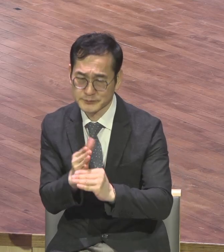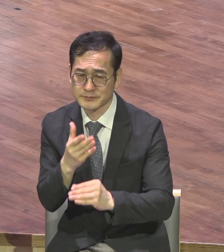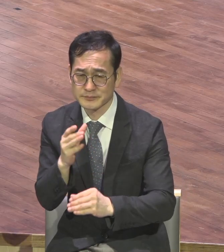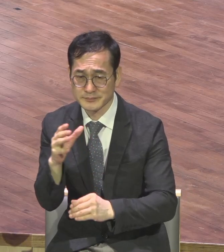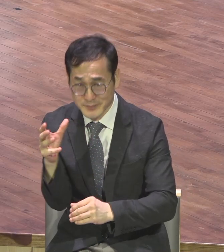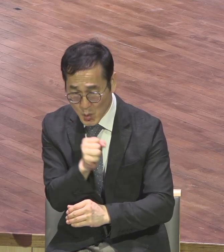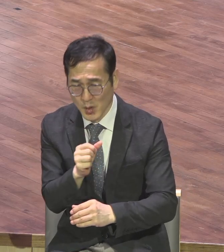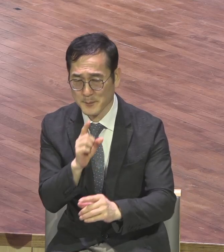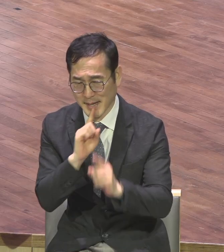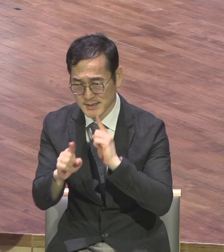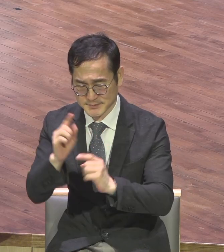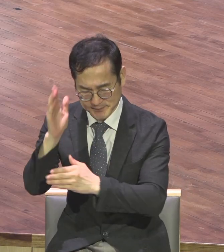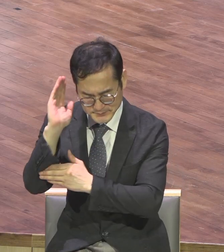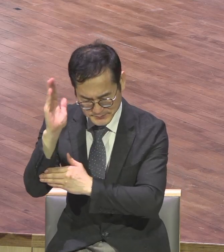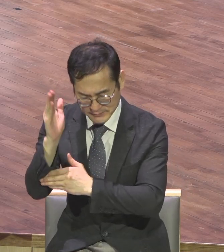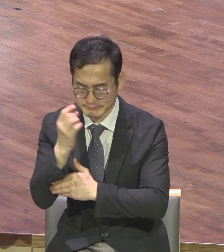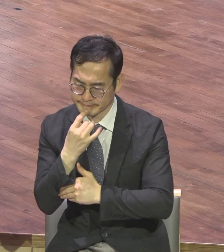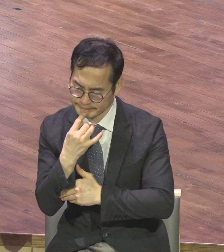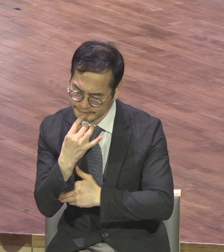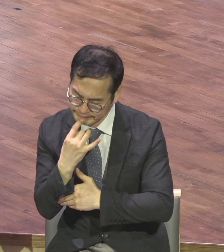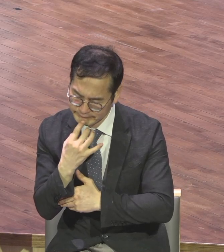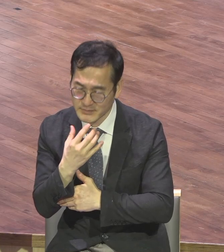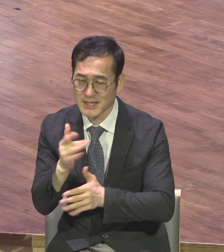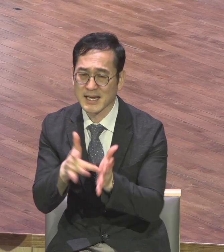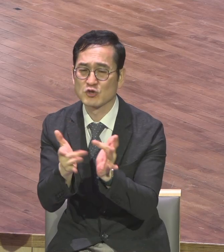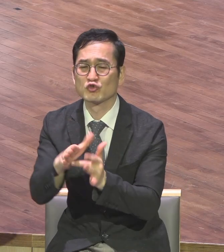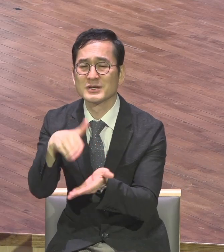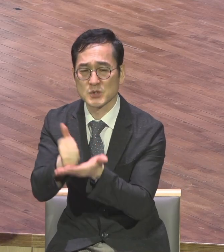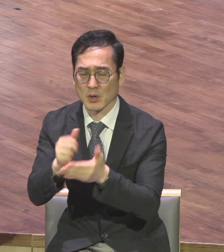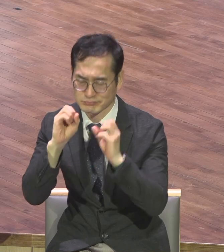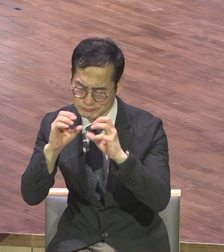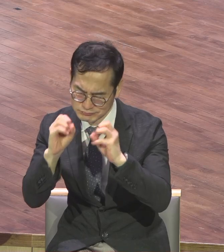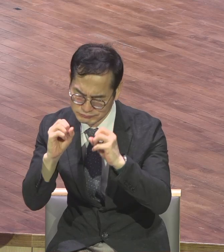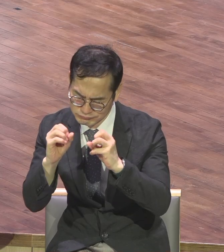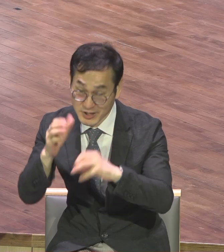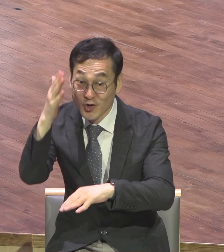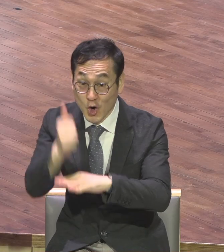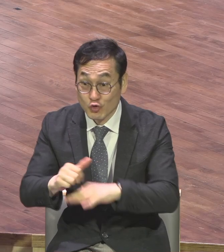올인 집중했고 그 열매가 바로 여러분들이에요.